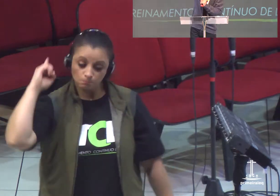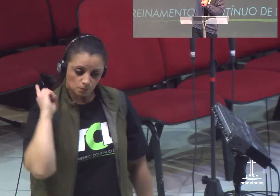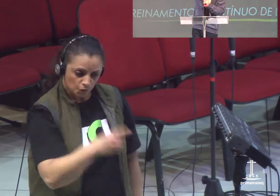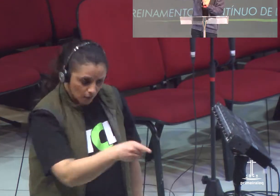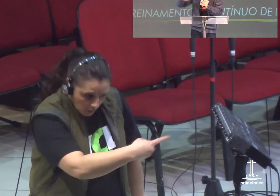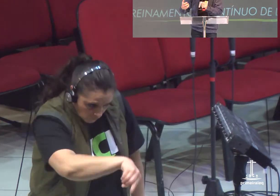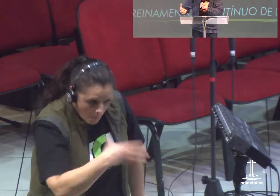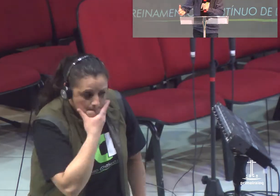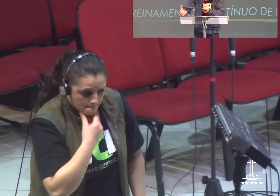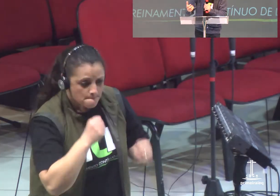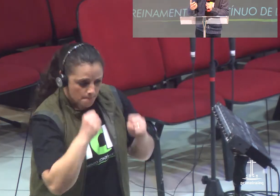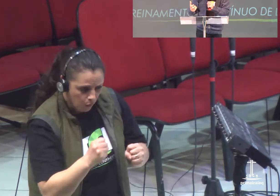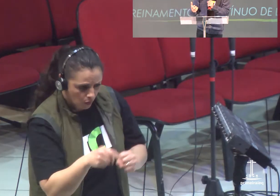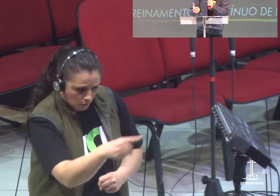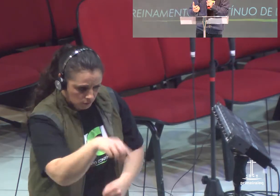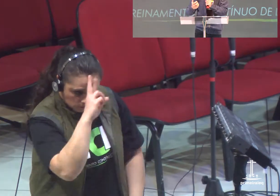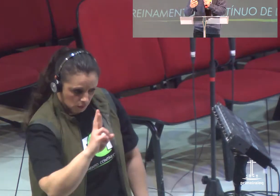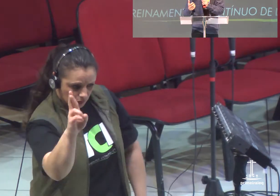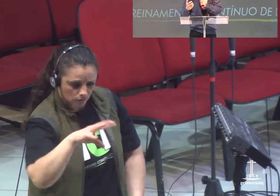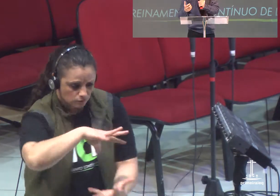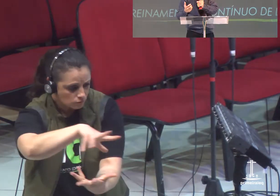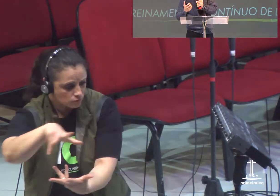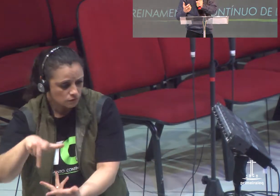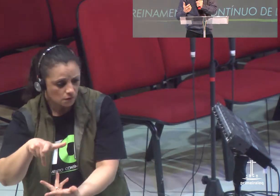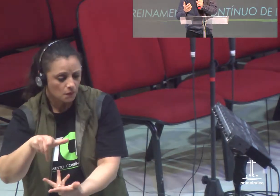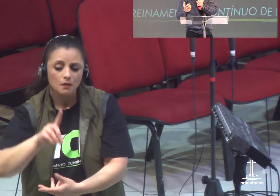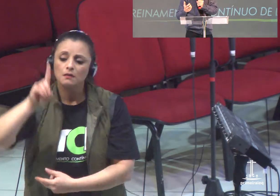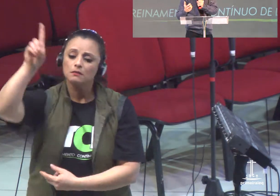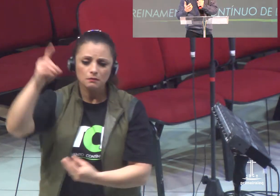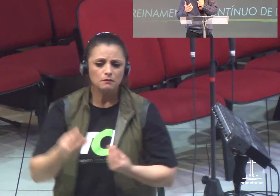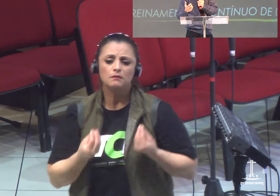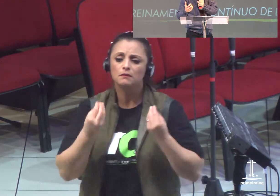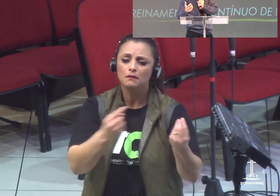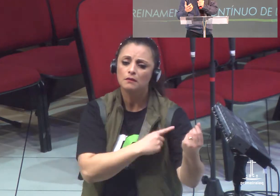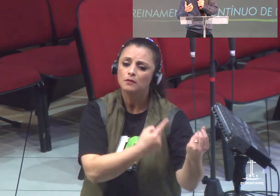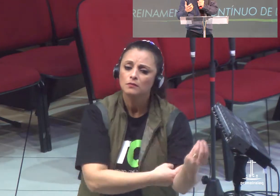Deus é o Senhor, mas Ele delega essa autoridade.